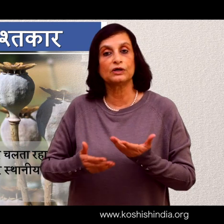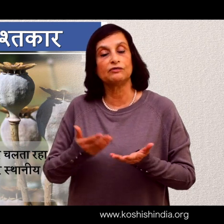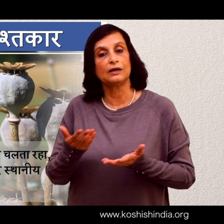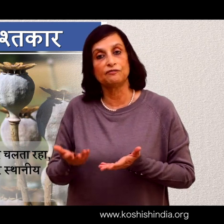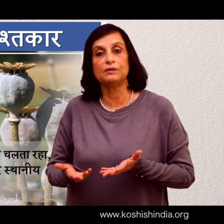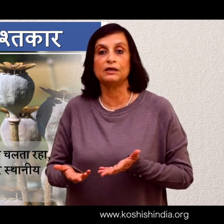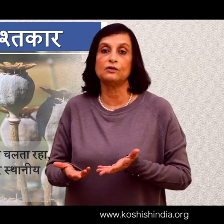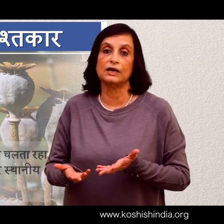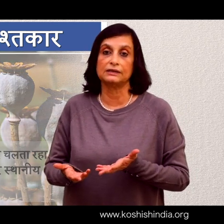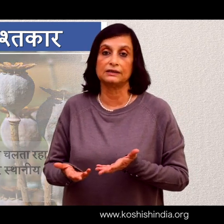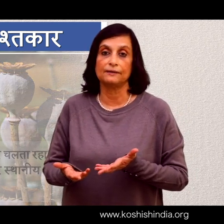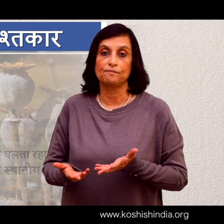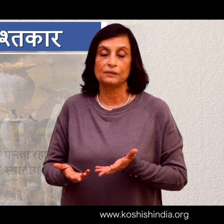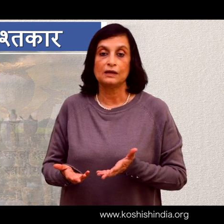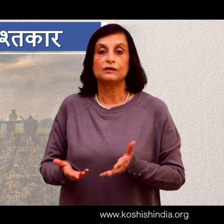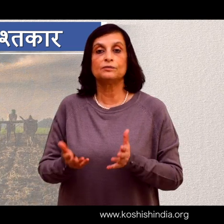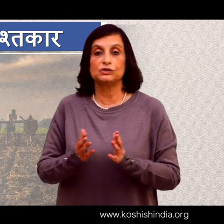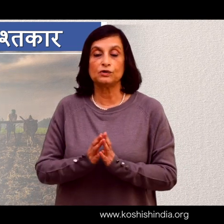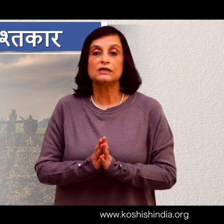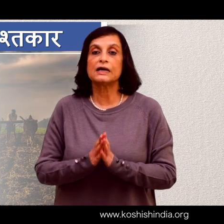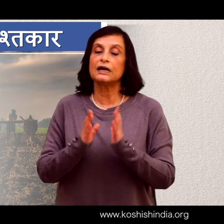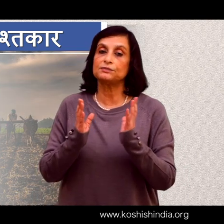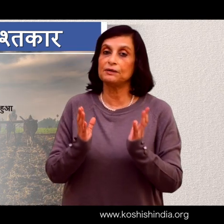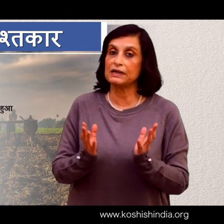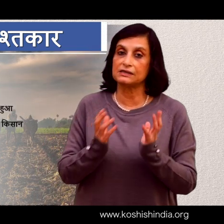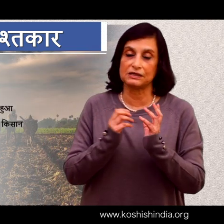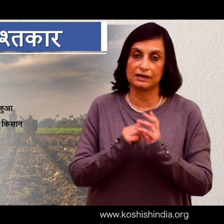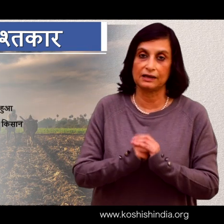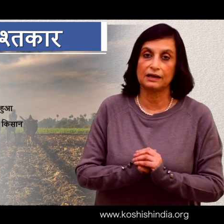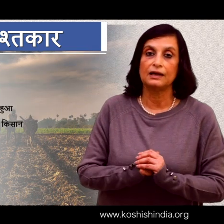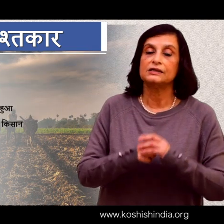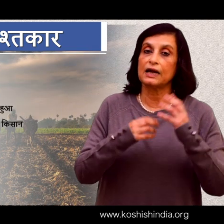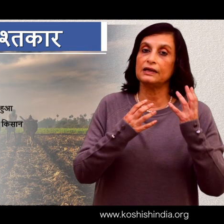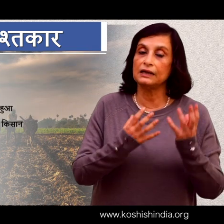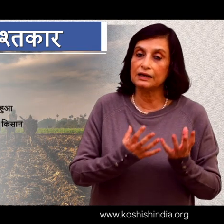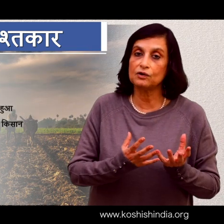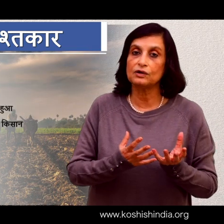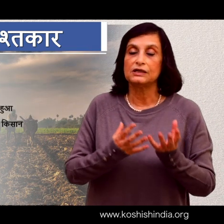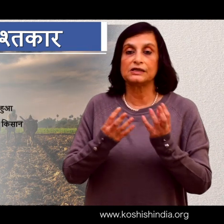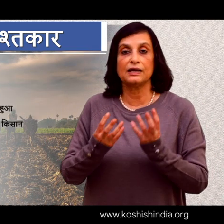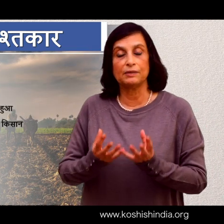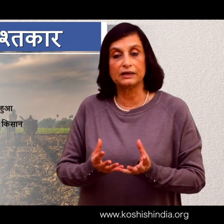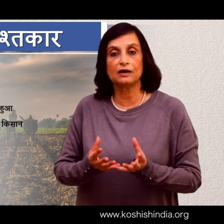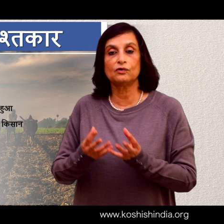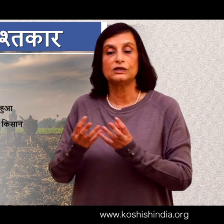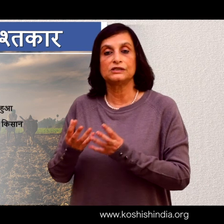वेकेवलअफीमकीखेतीकरतेथे। तोबच्चों, संक्षेपमेंहमक्यासमझरहेहैं?चाहेवह इंग्लैंडहो,